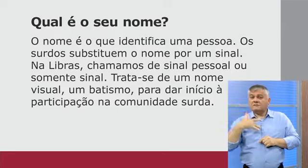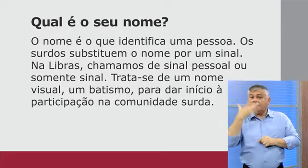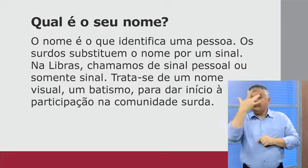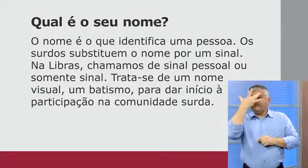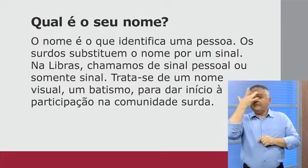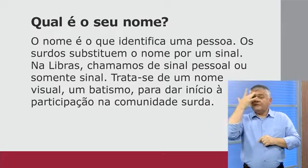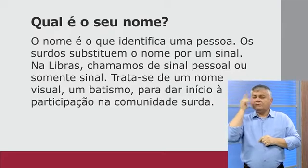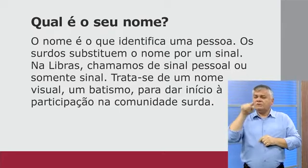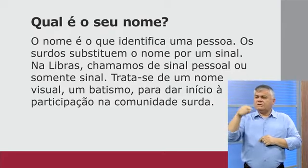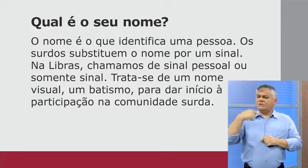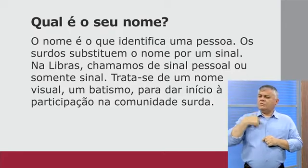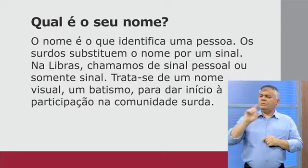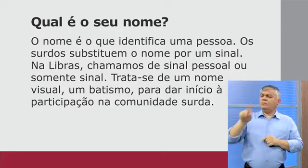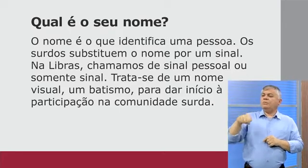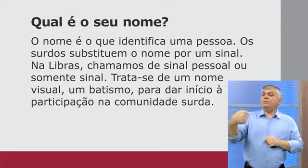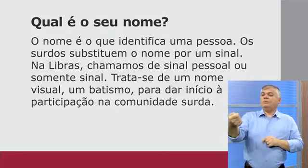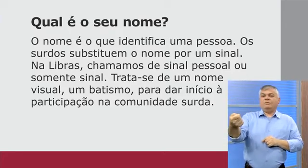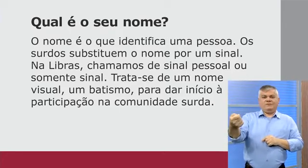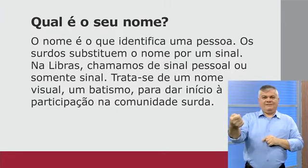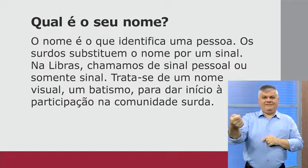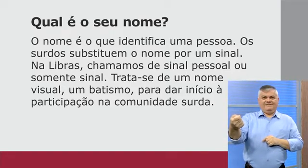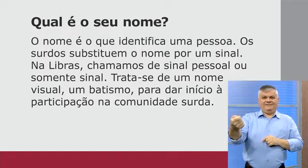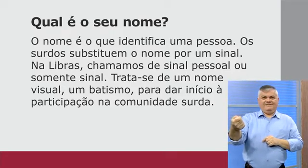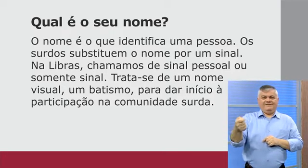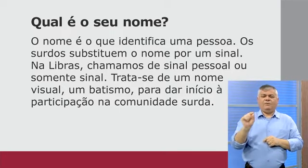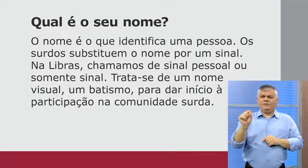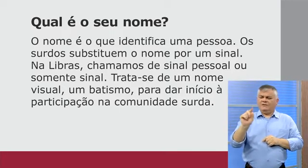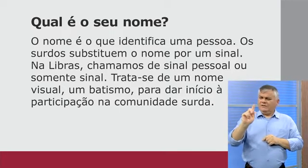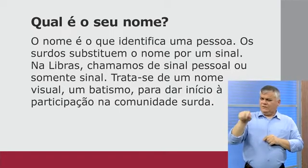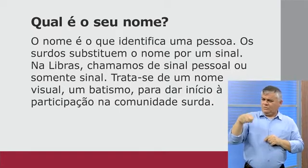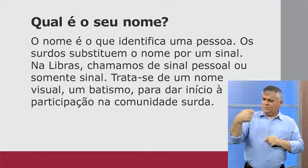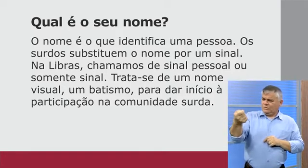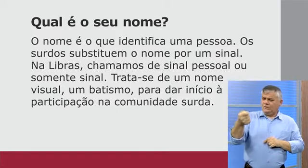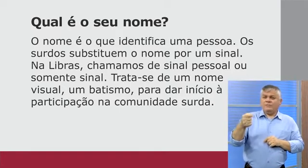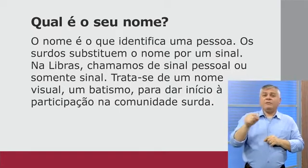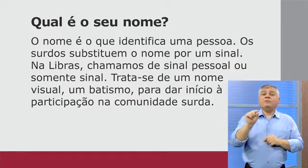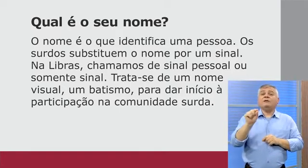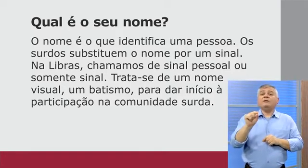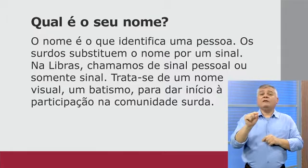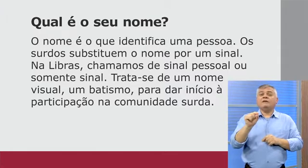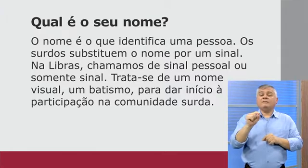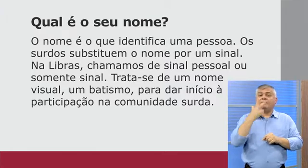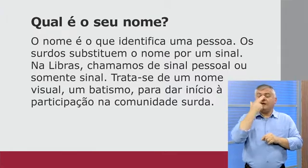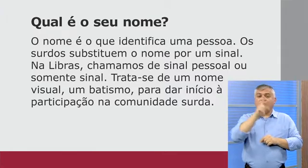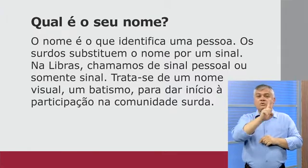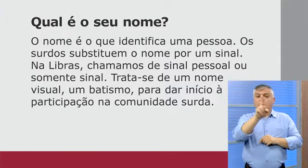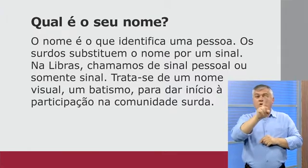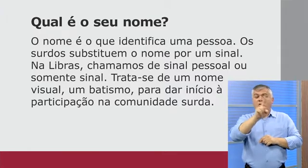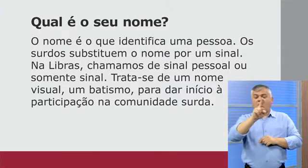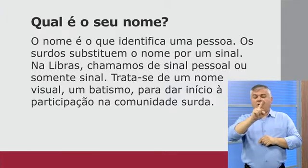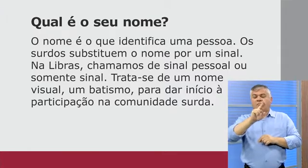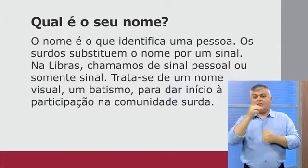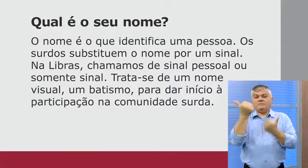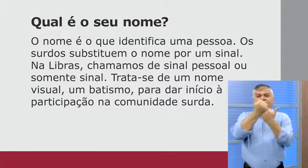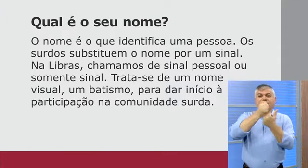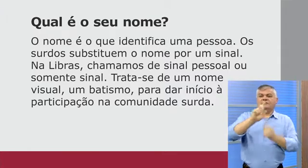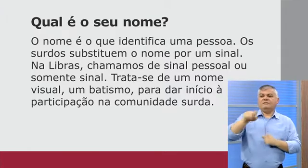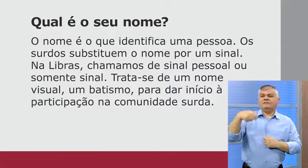identificado para o surdo por um sinal. E os sinais que eles dão para nós substituem o nome e marcam a nossa